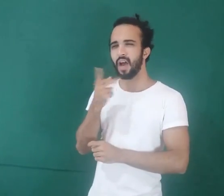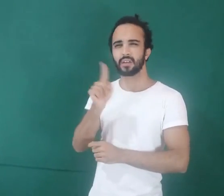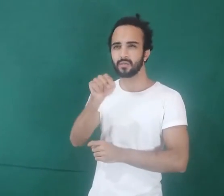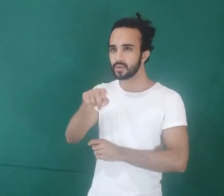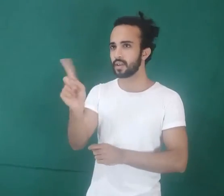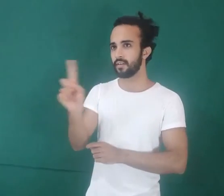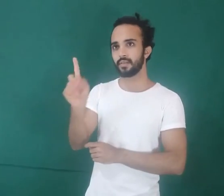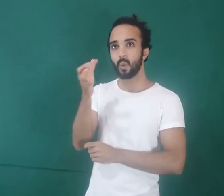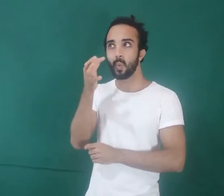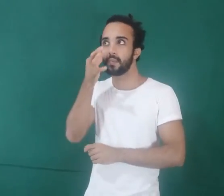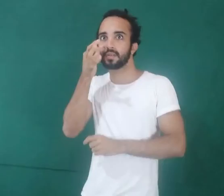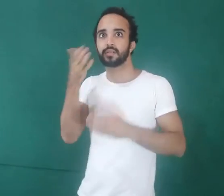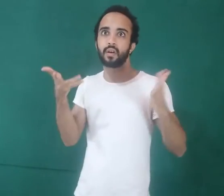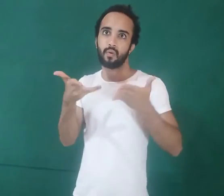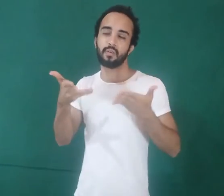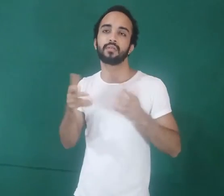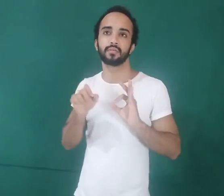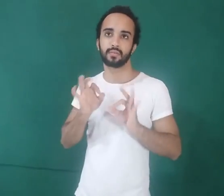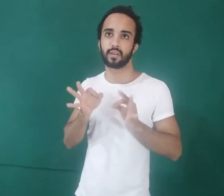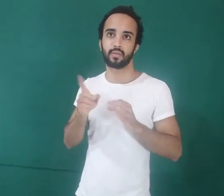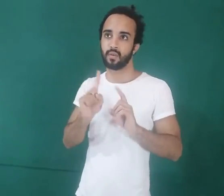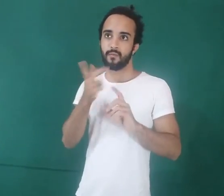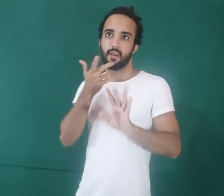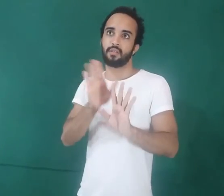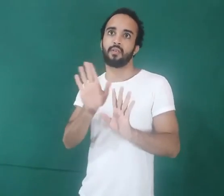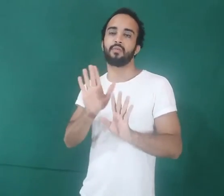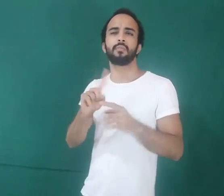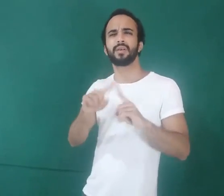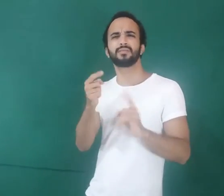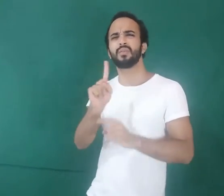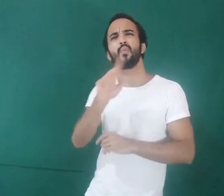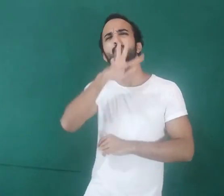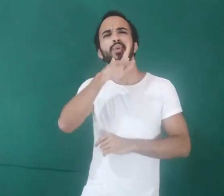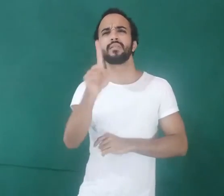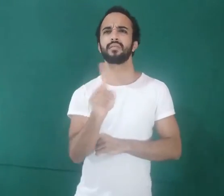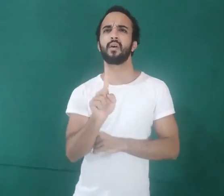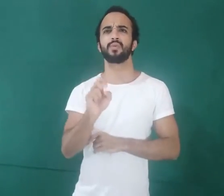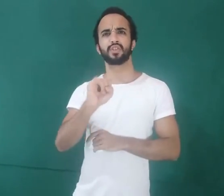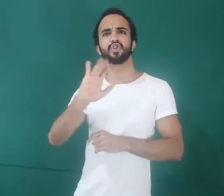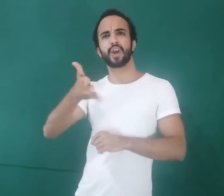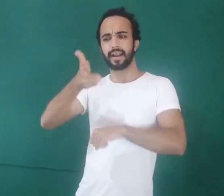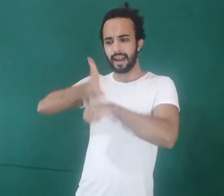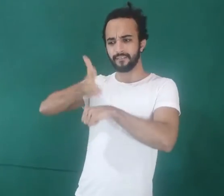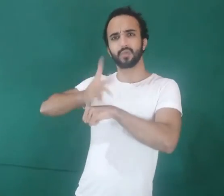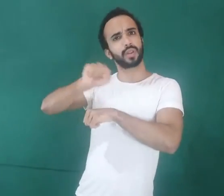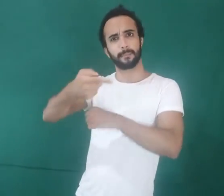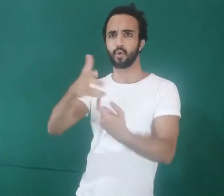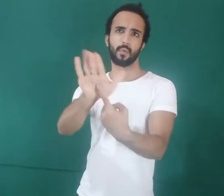que é uma fake. Mas eu não acho ruim. Já está gravado. E você dá o